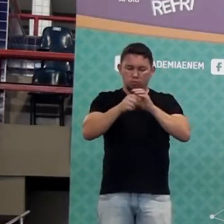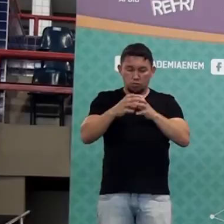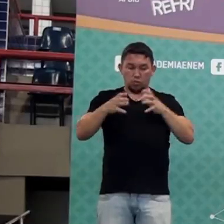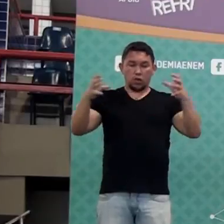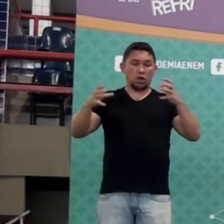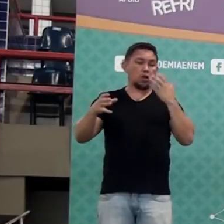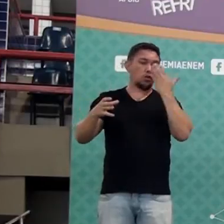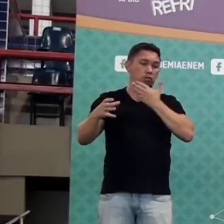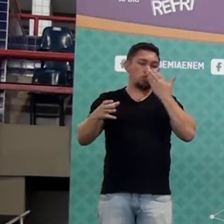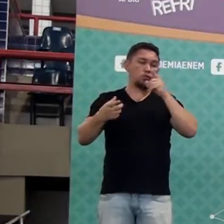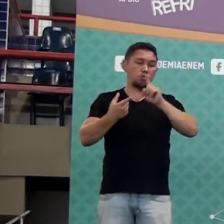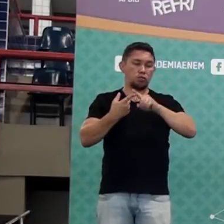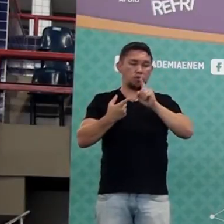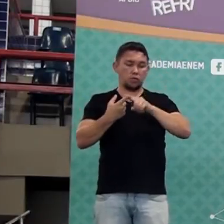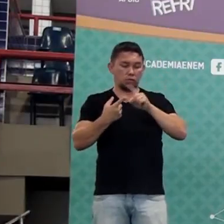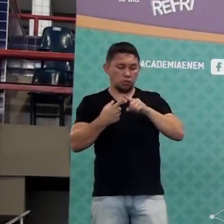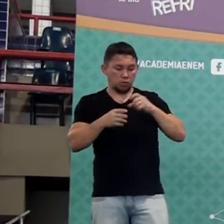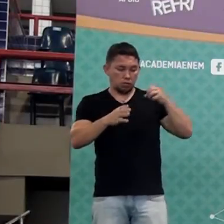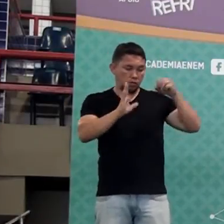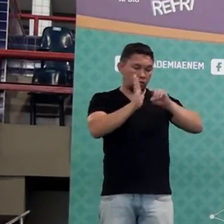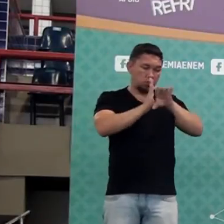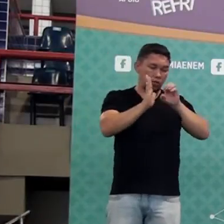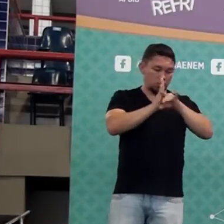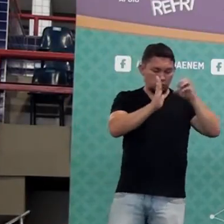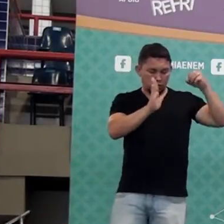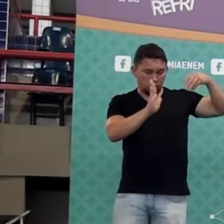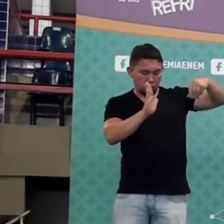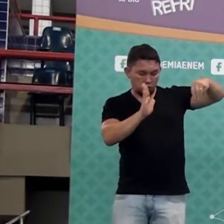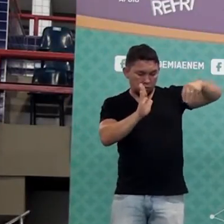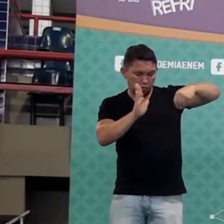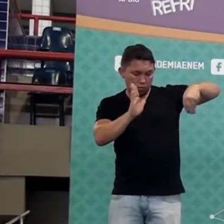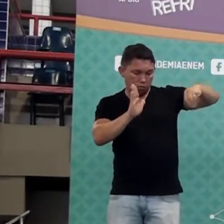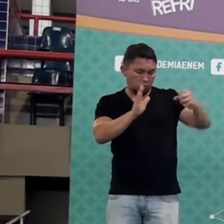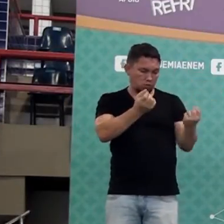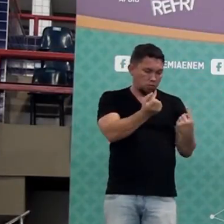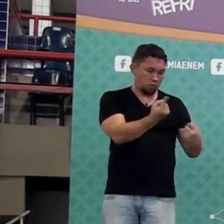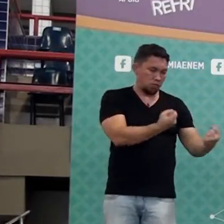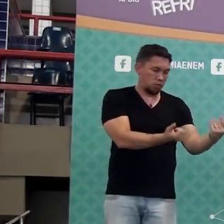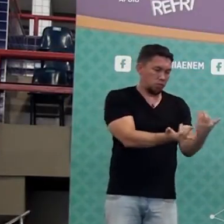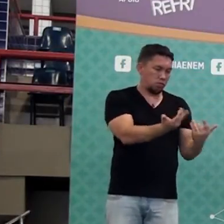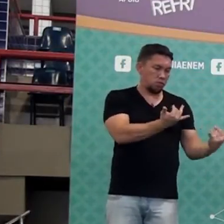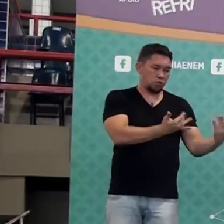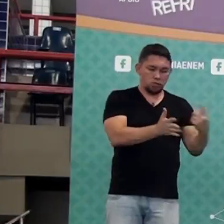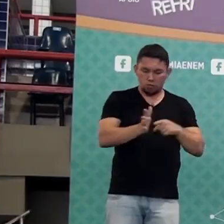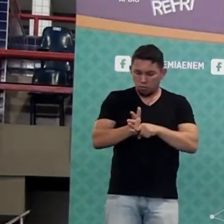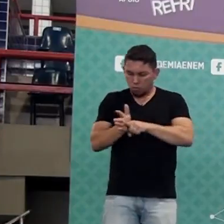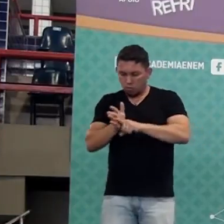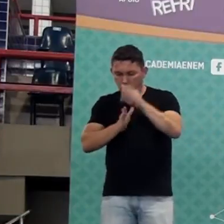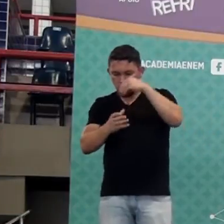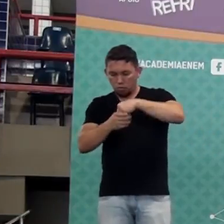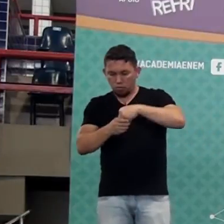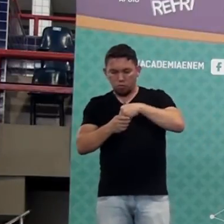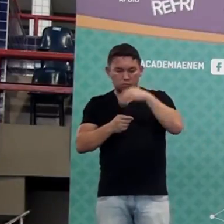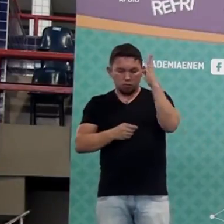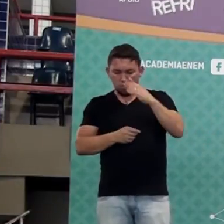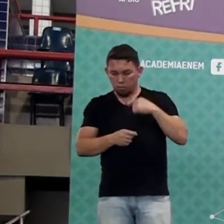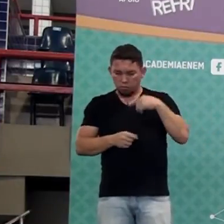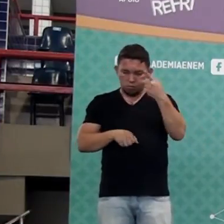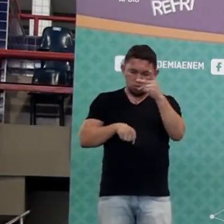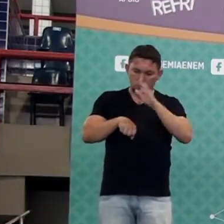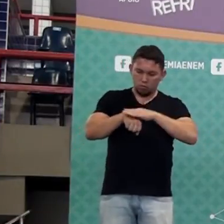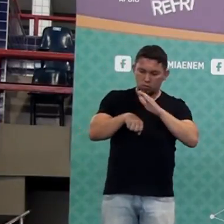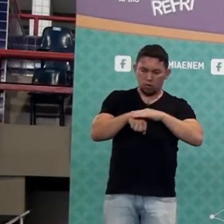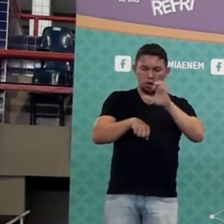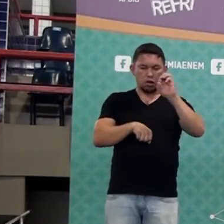As leveduras que a gente usa no processo de fermentação foram desenvolvidas por pesquisas no Brasil, através da